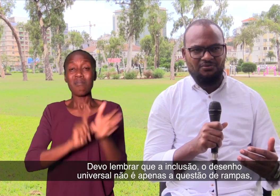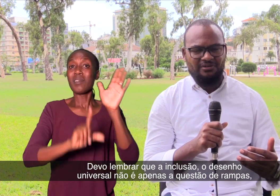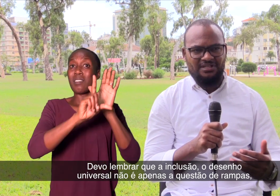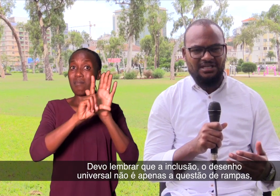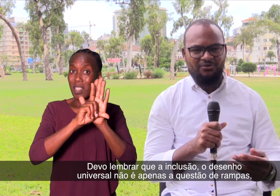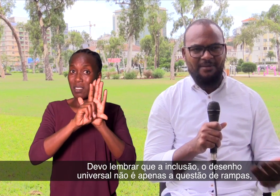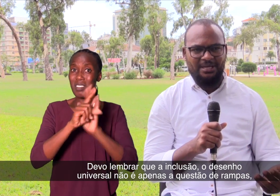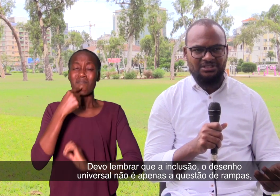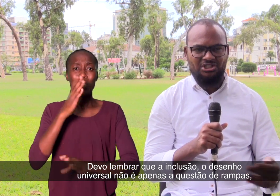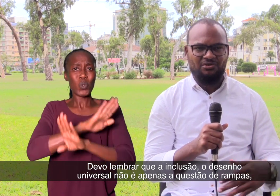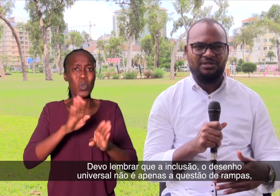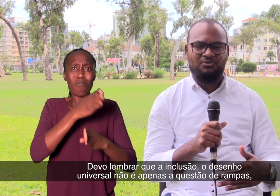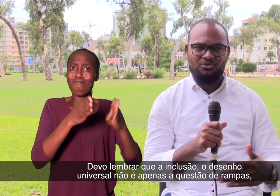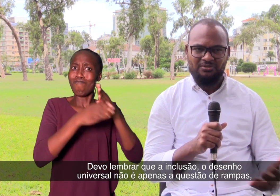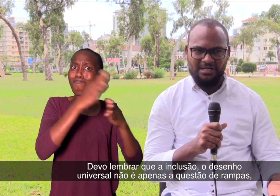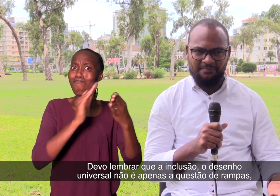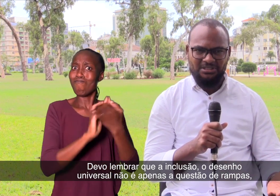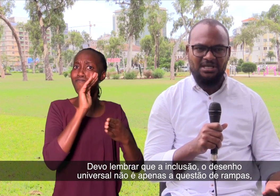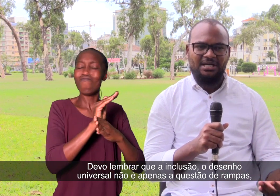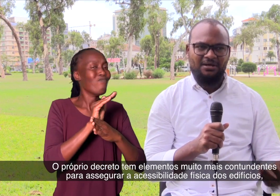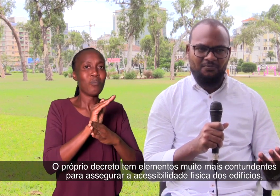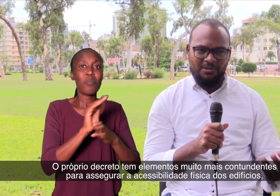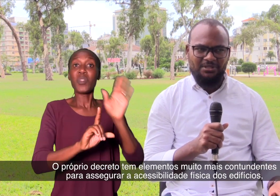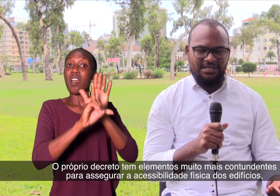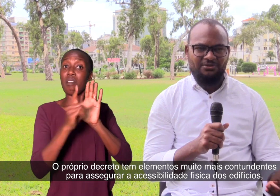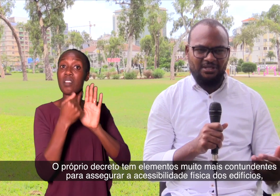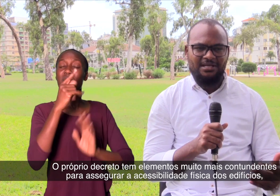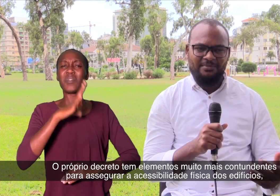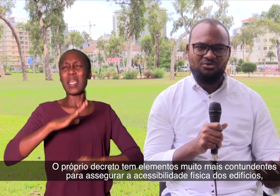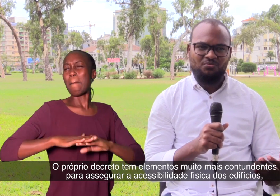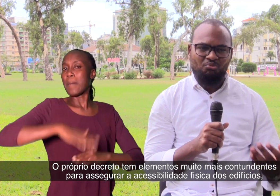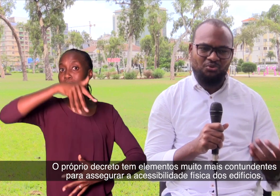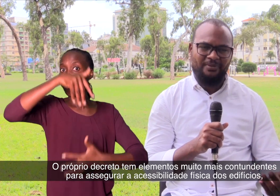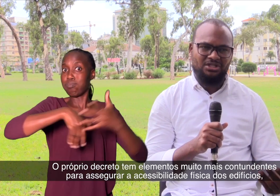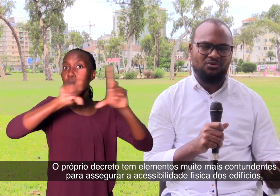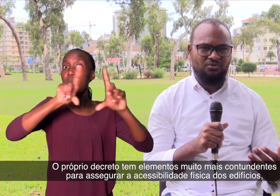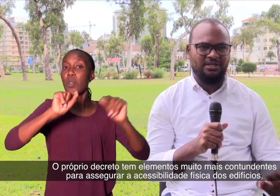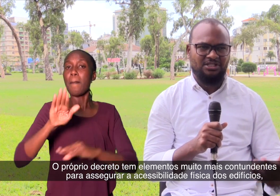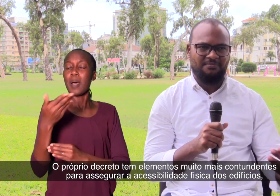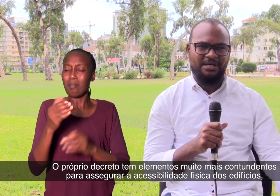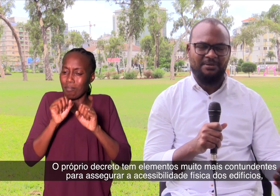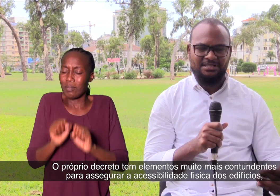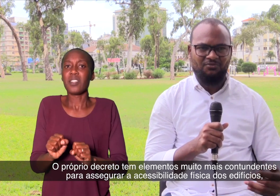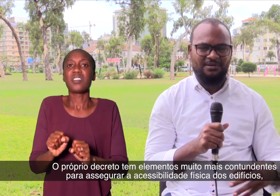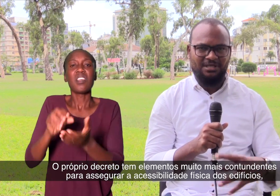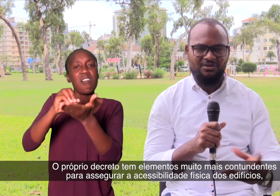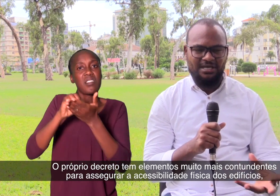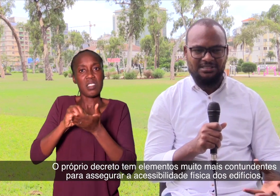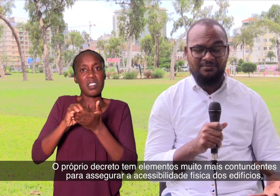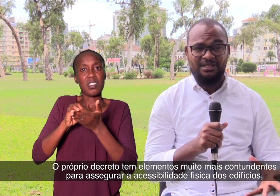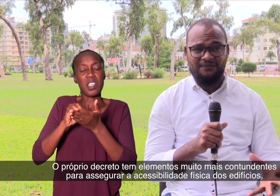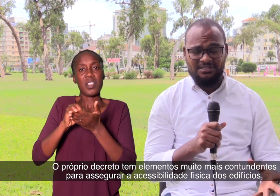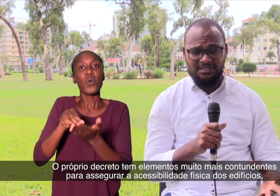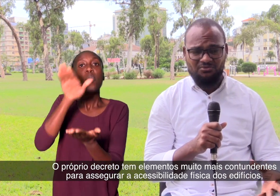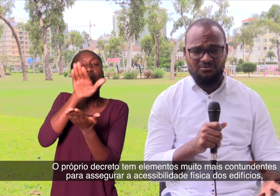o desenho universal, não é apenas questão de construção de rampas. O próprio decreto tem elementos muito mais contundentes para assegurar, portanto,